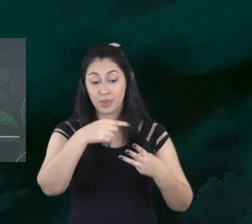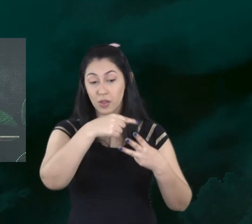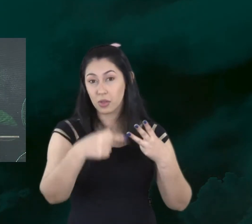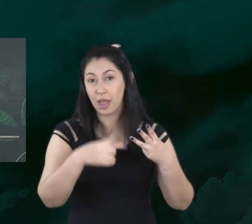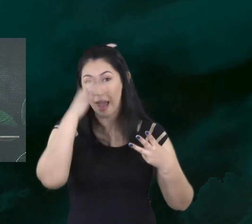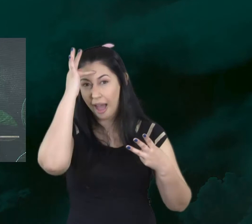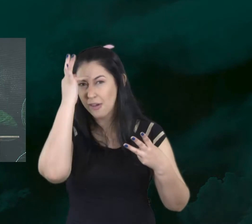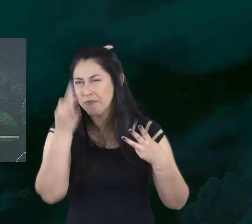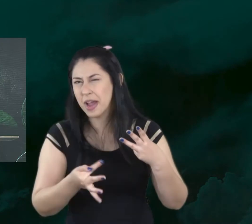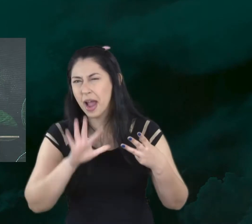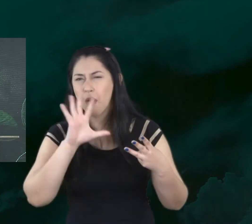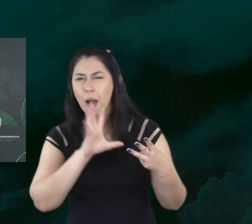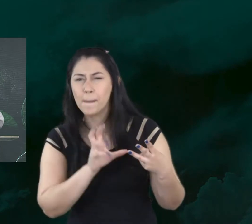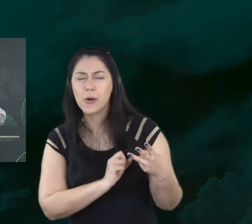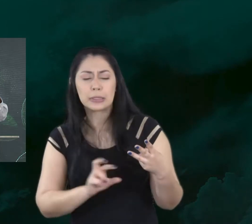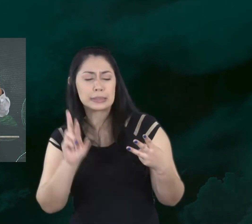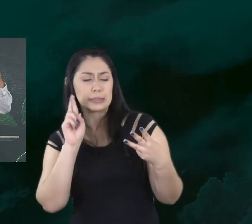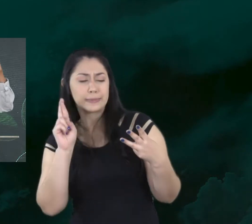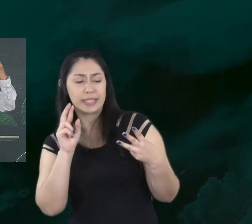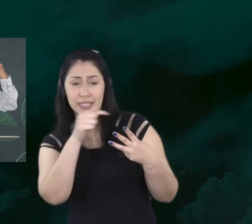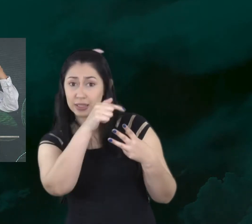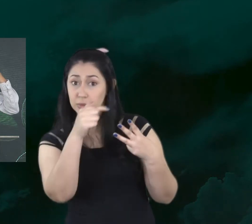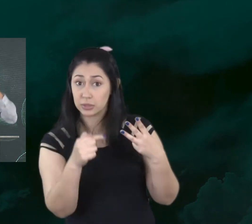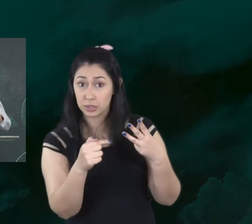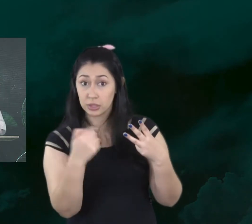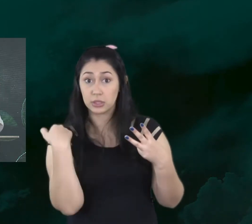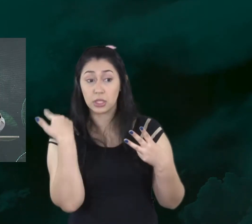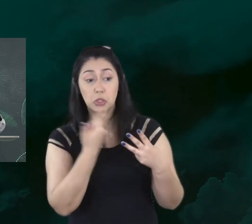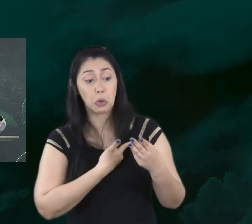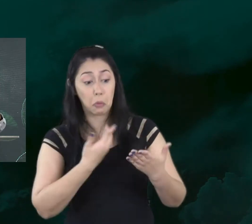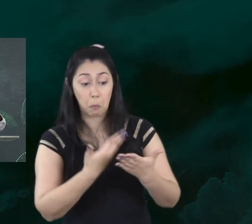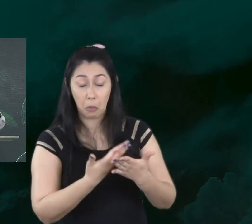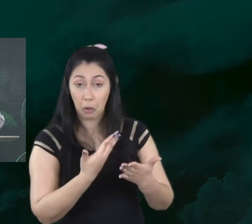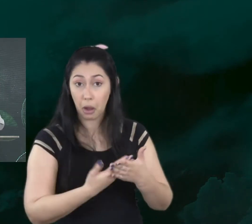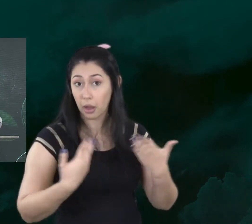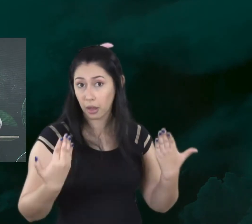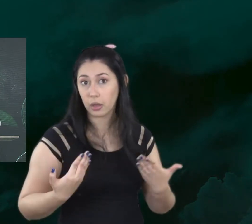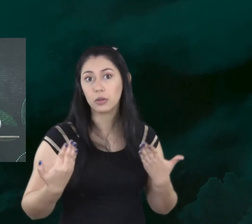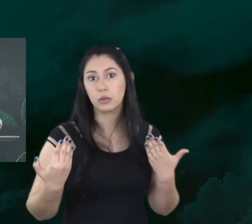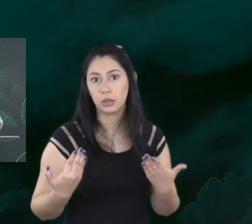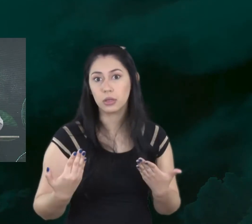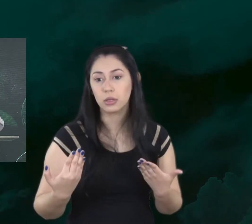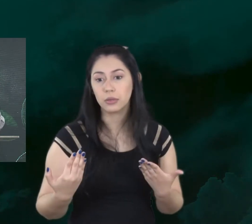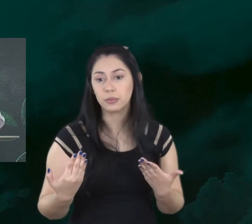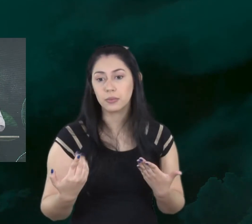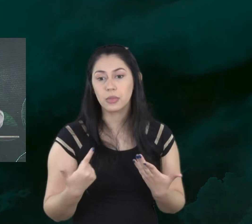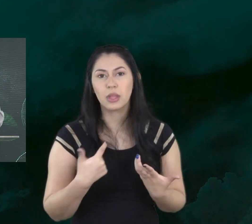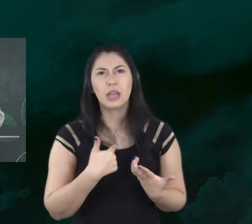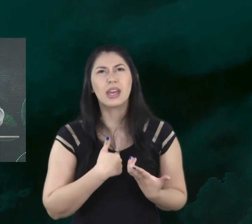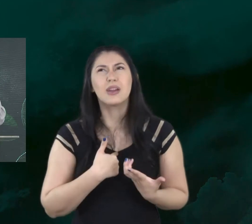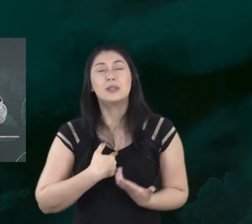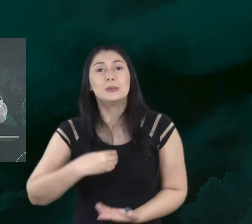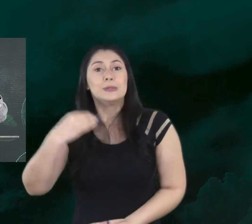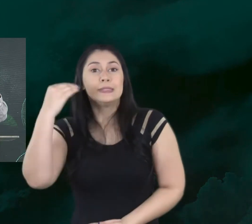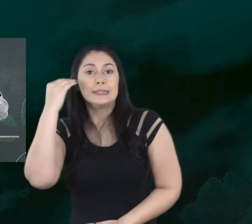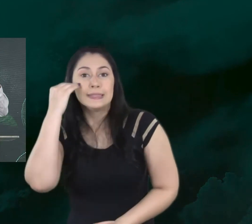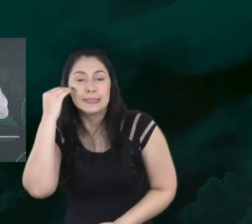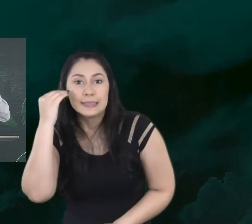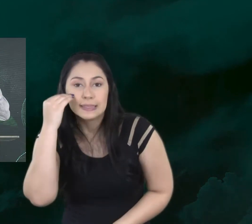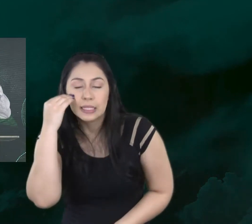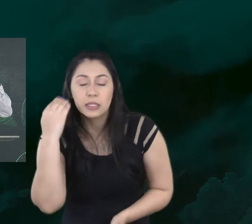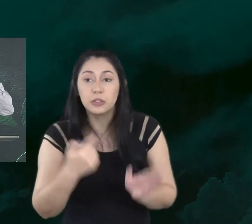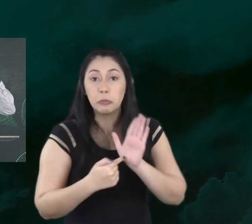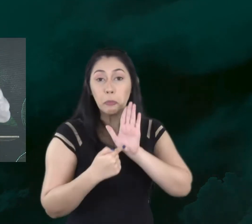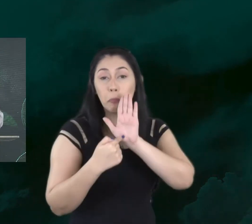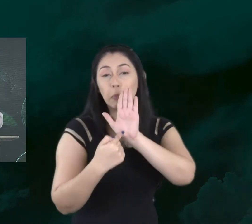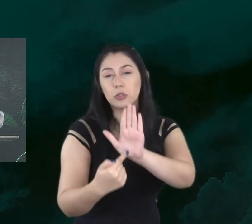a esperança, da maneira que nós estamos vendo agora, eu estou tentando, né, mostrar para